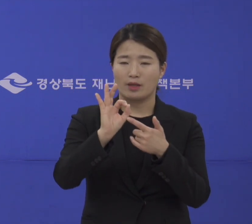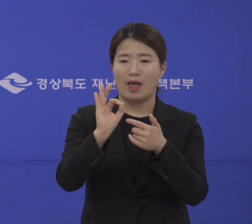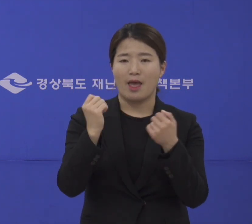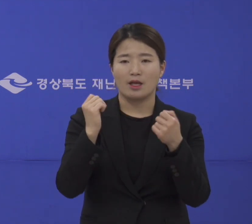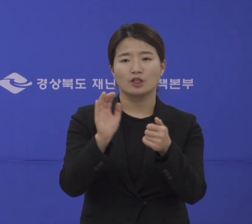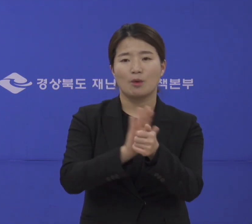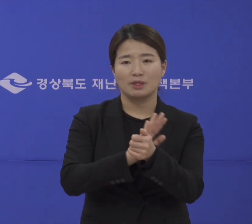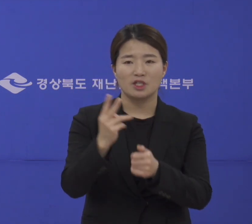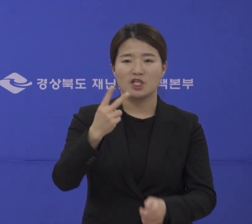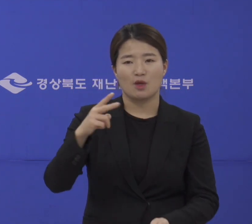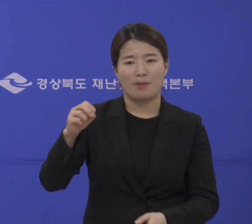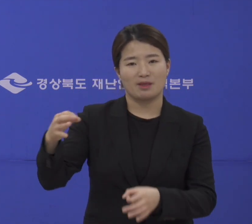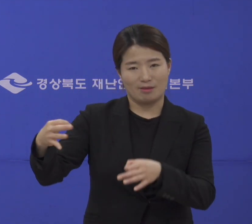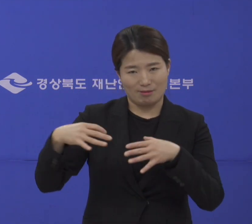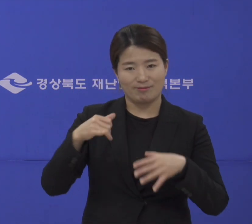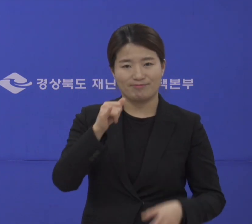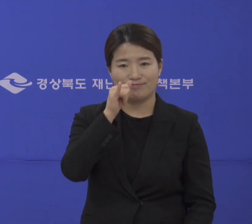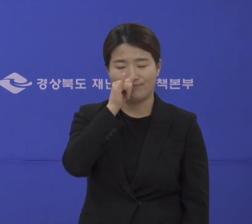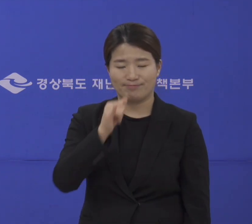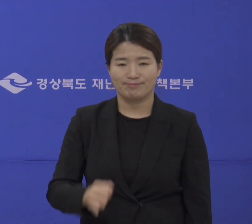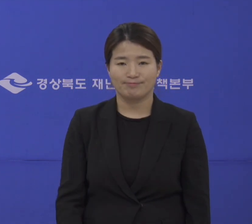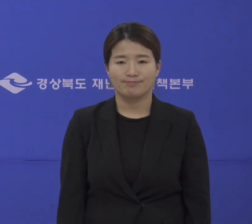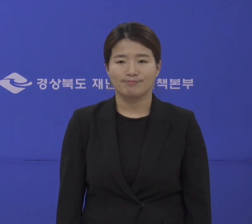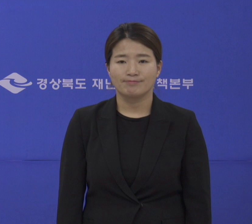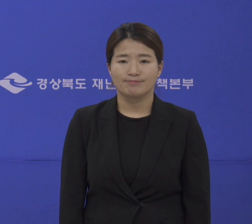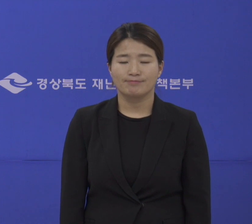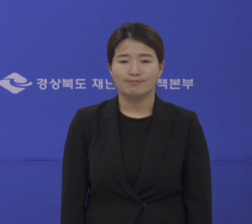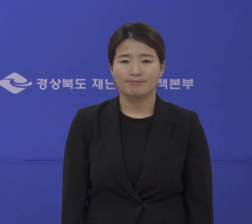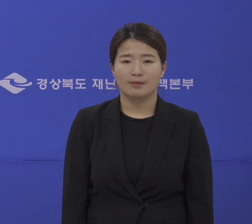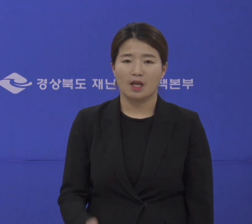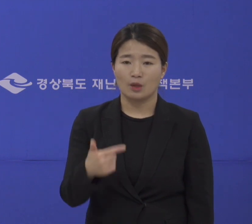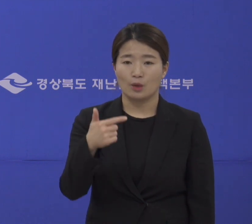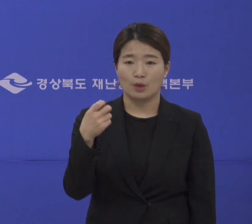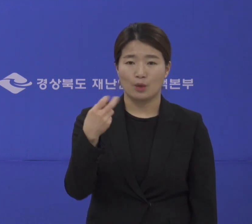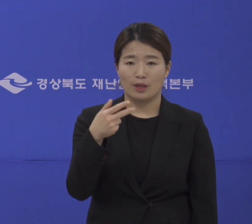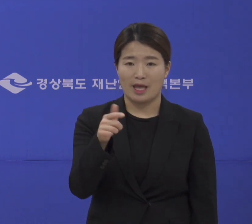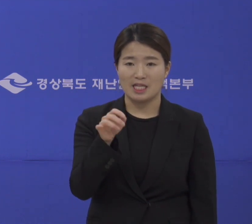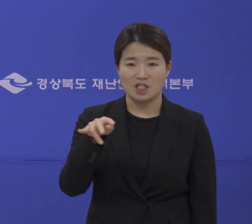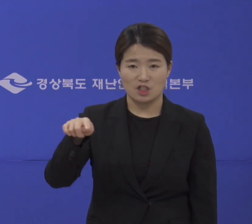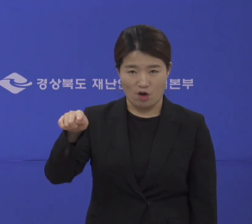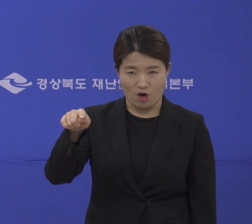영남에너지서비스 2천만 원을 보내주셨습니다. 또